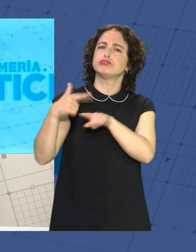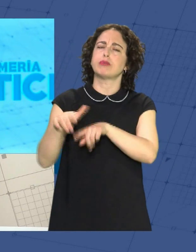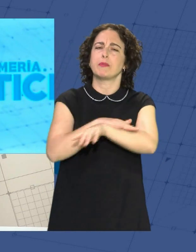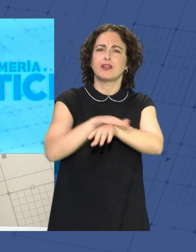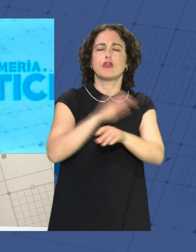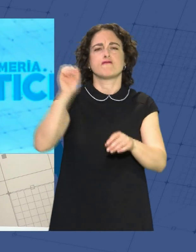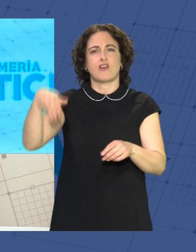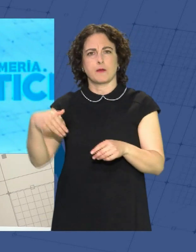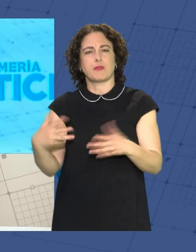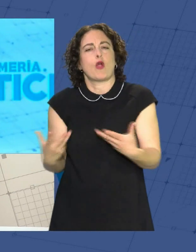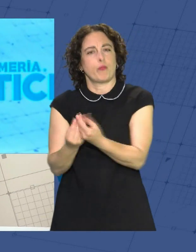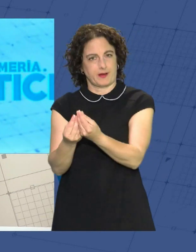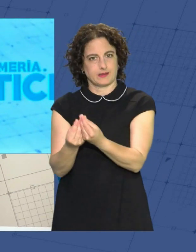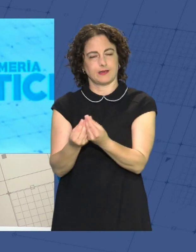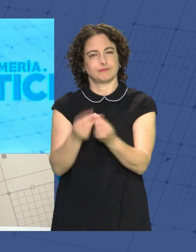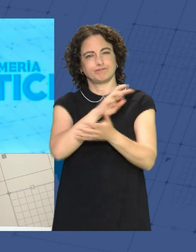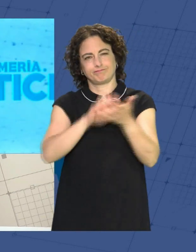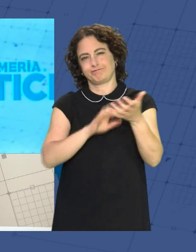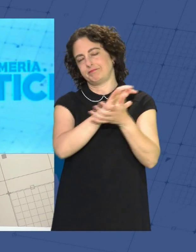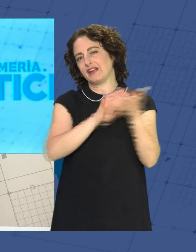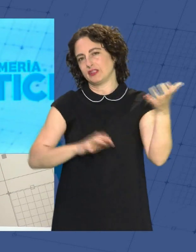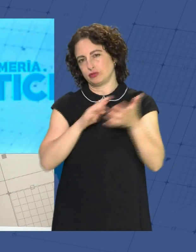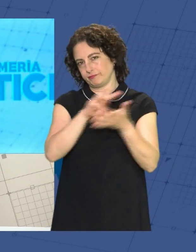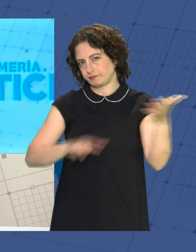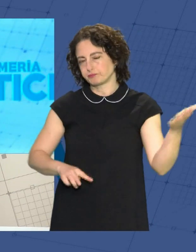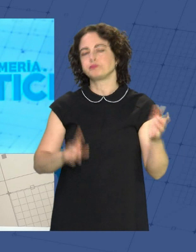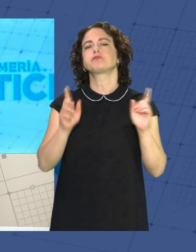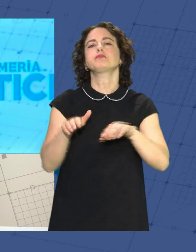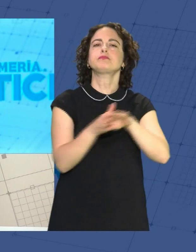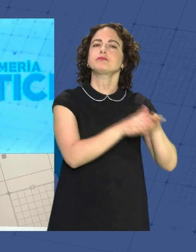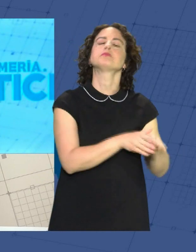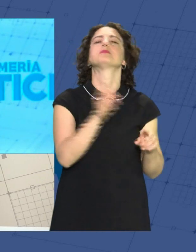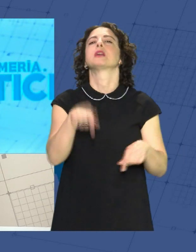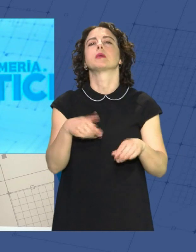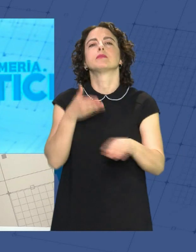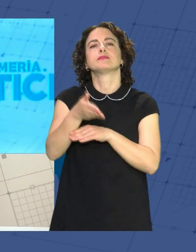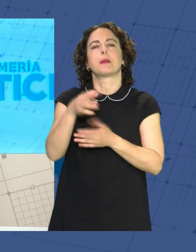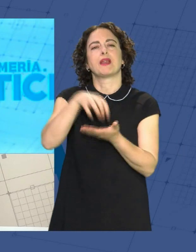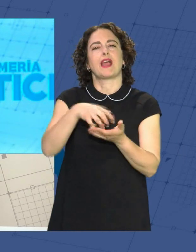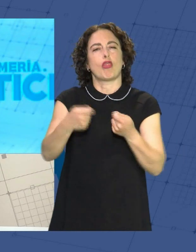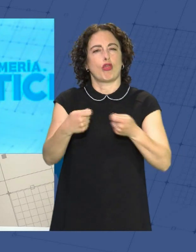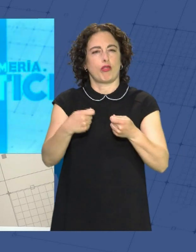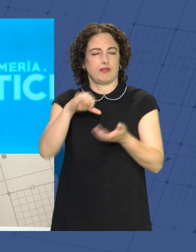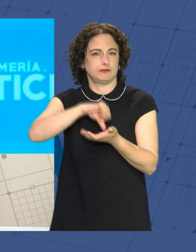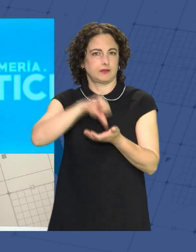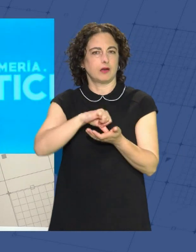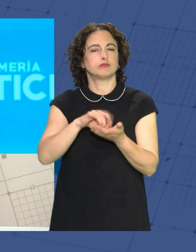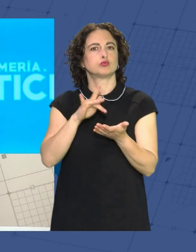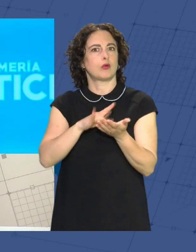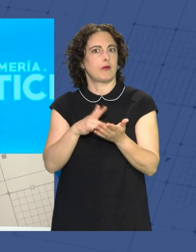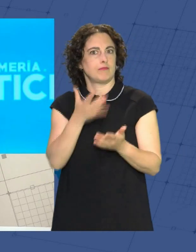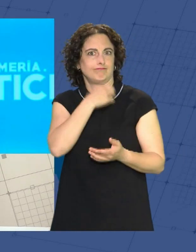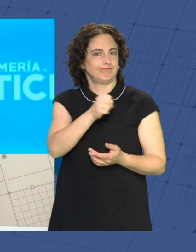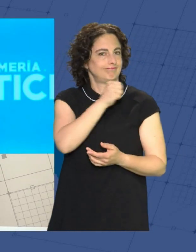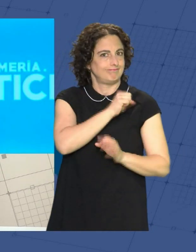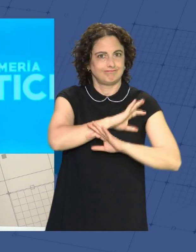les han acompañado en la lectura de su manifiesto. Y nos vamos también hasta el Mercado Central, que ha vivido una apasionante